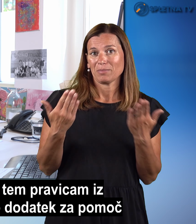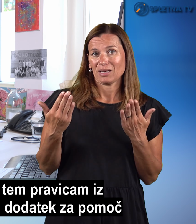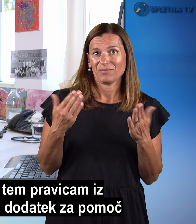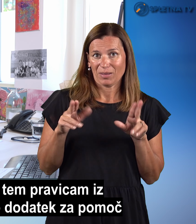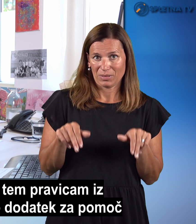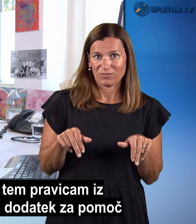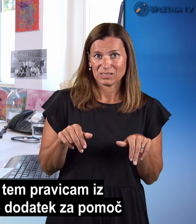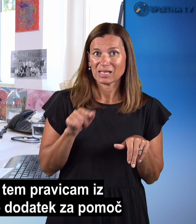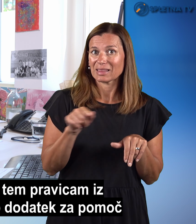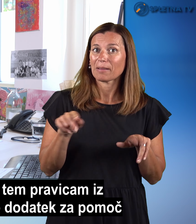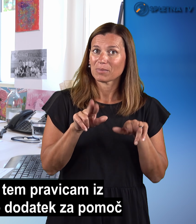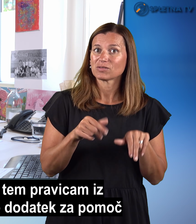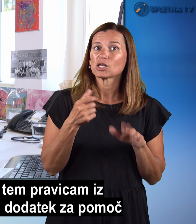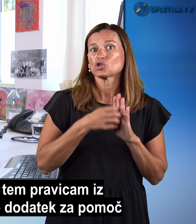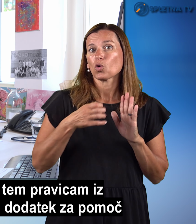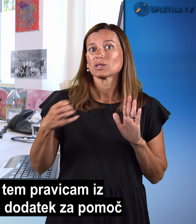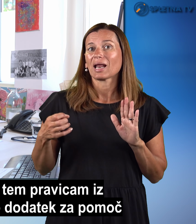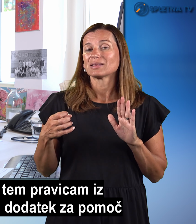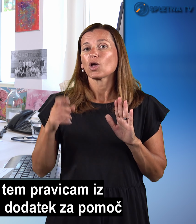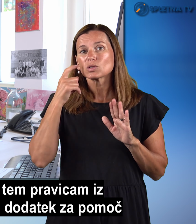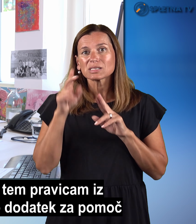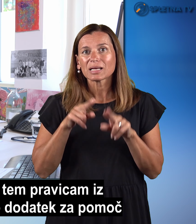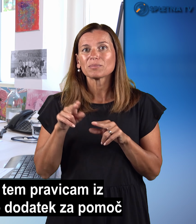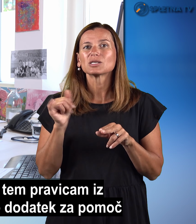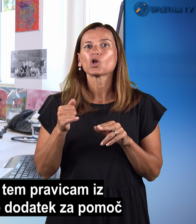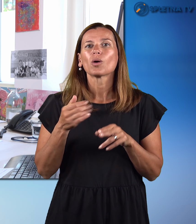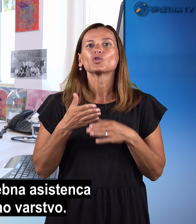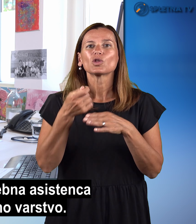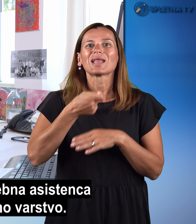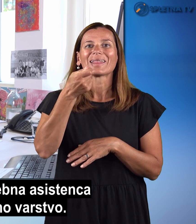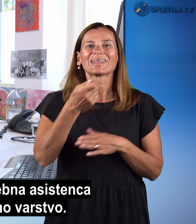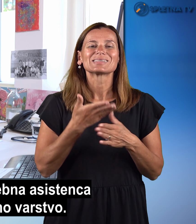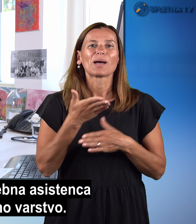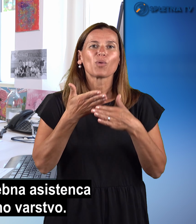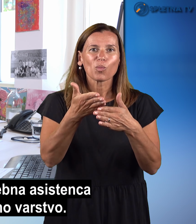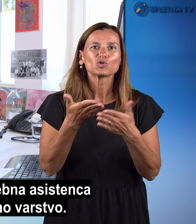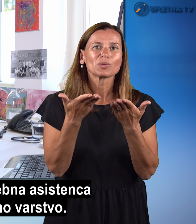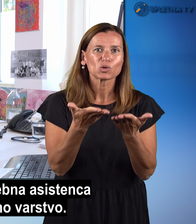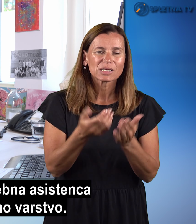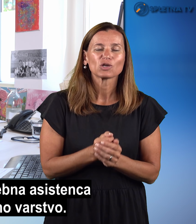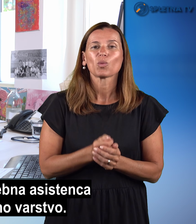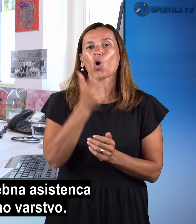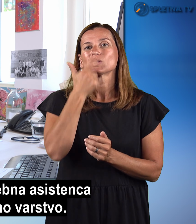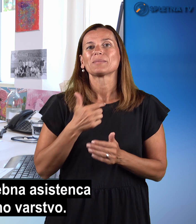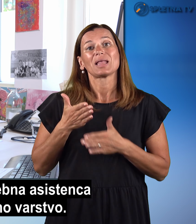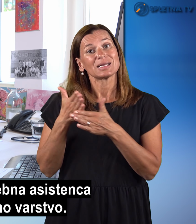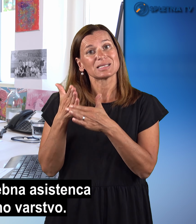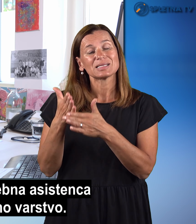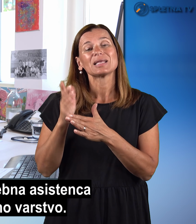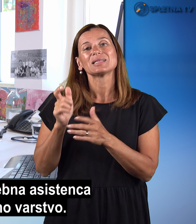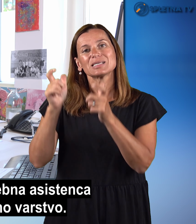Primerljive pravice tem pravicam iz dolgotrajne oskrbe so dodatek za pomoč in postrežbo, osebna asistenca